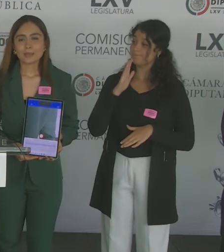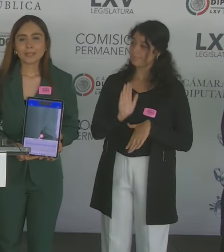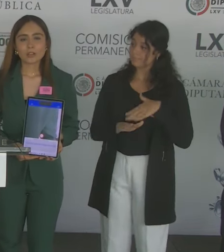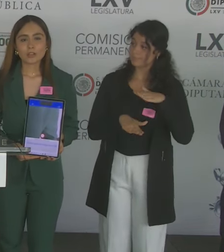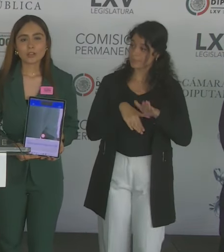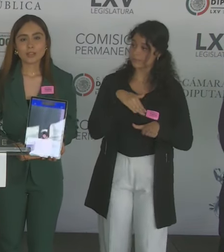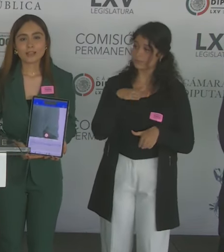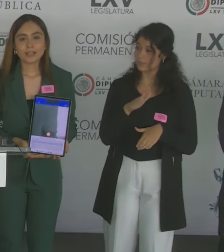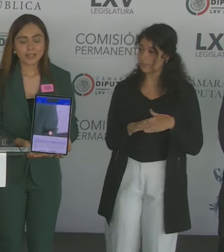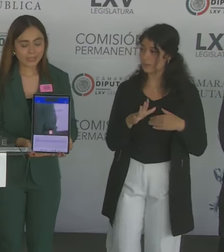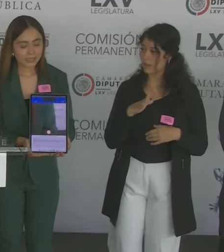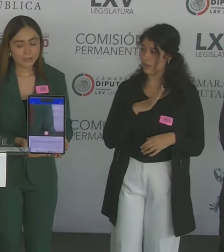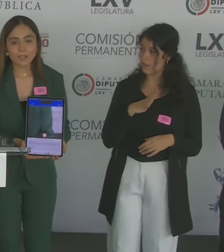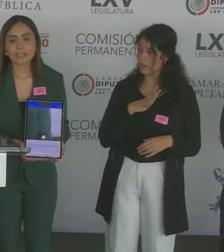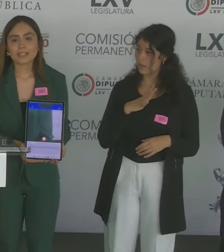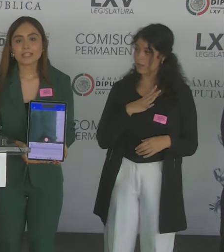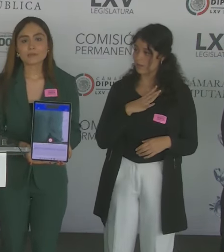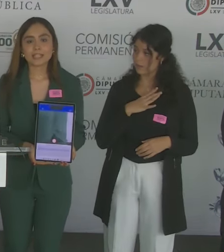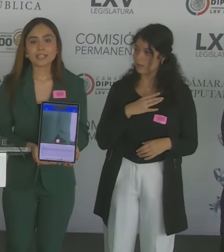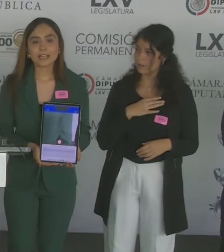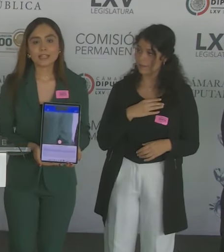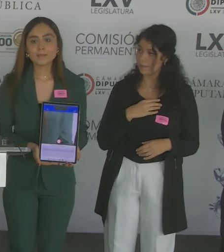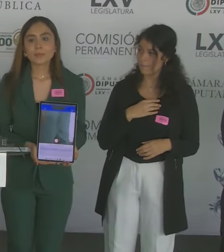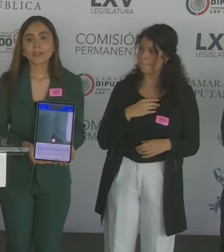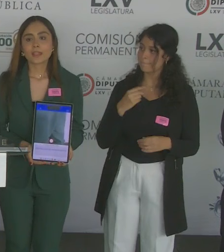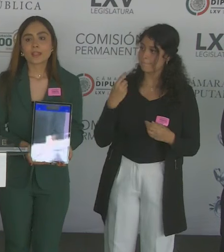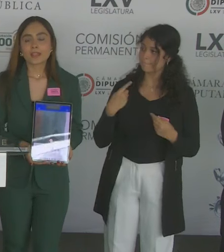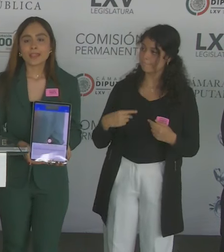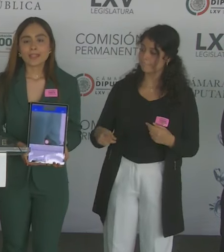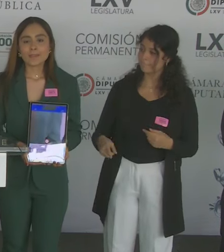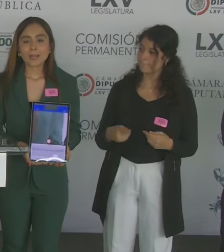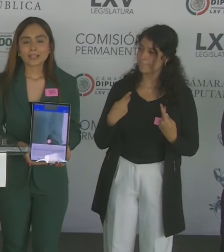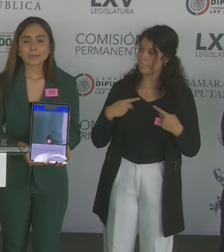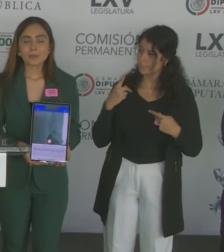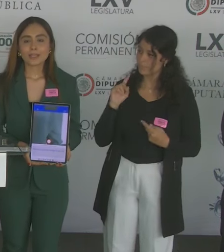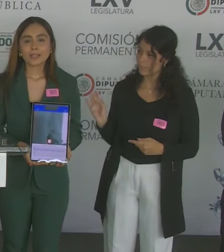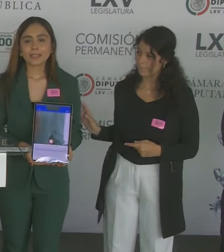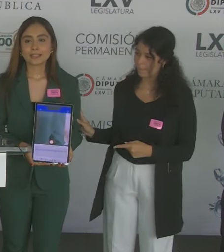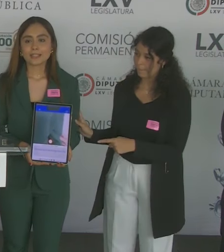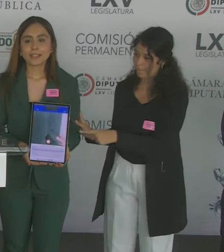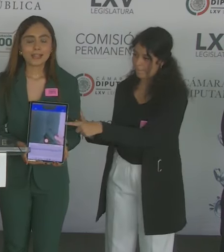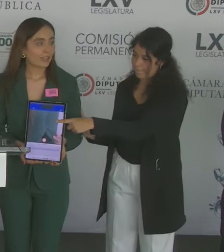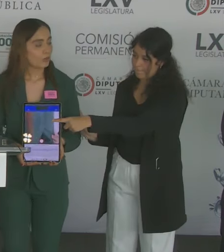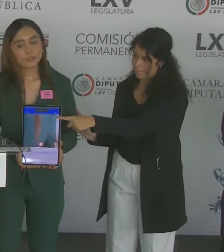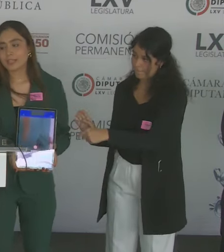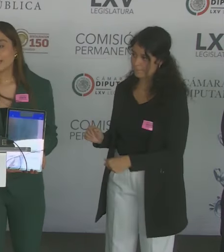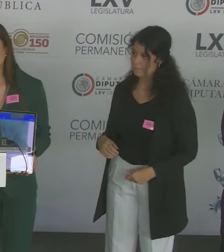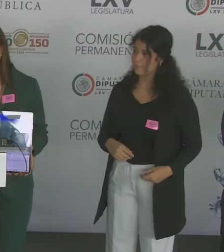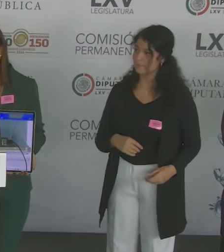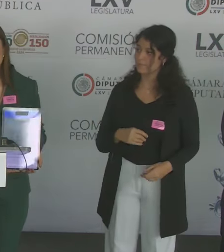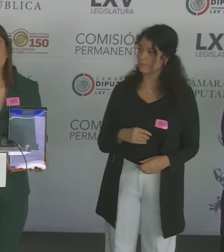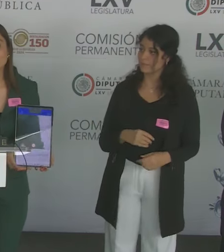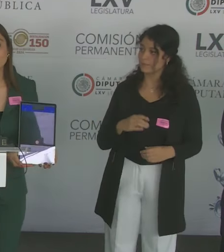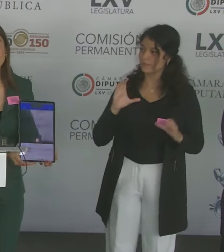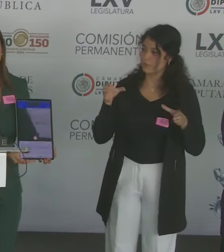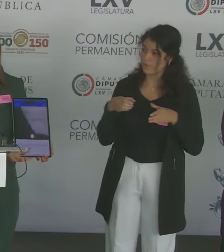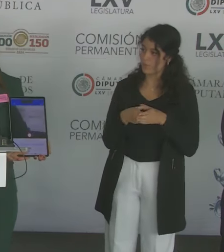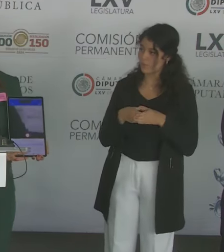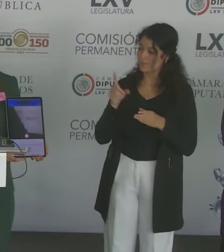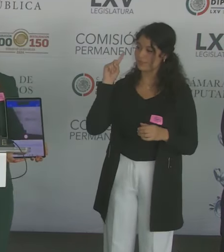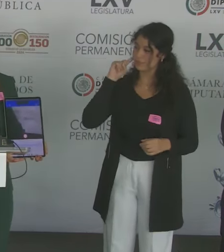entender mejor la lengua de señas mexicana eh Para así poder entender a la comunidad